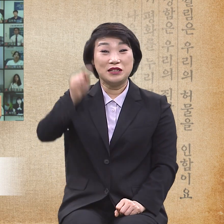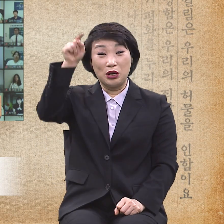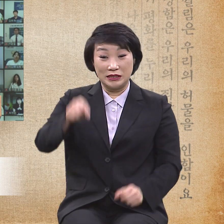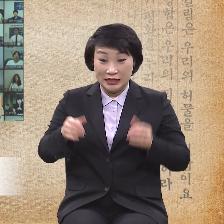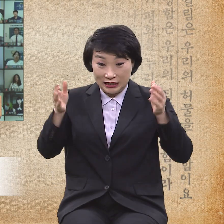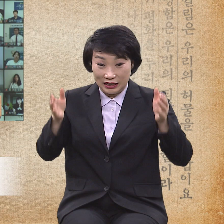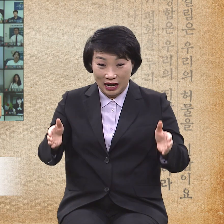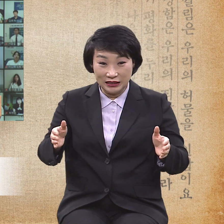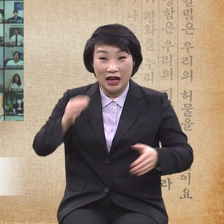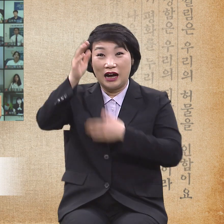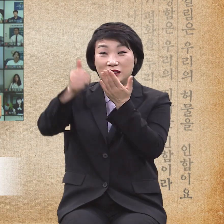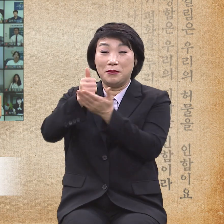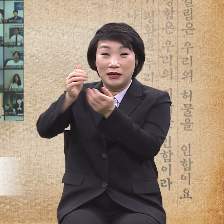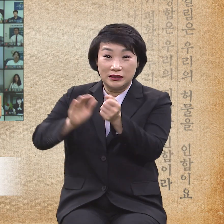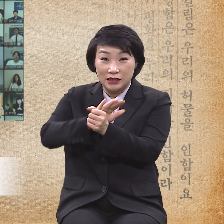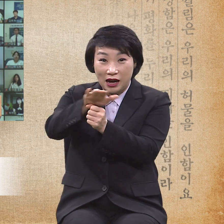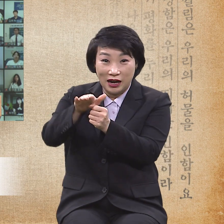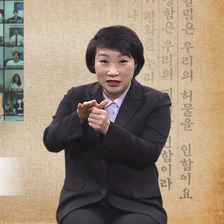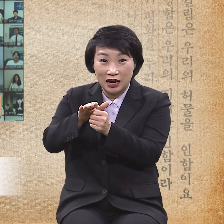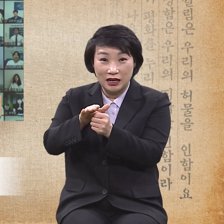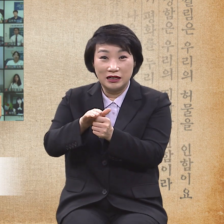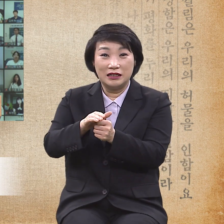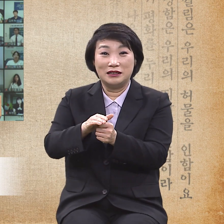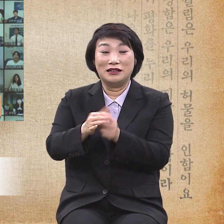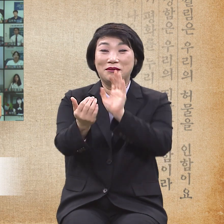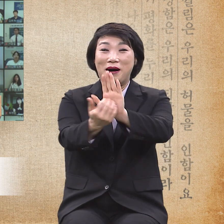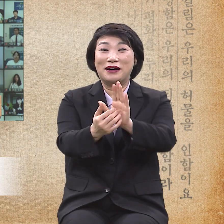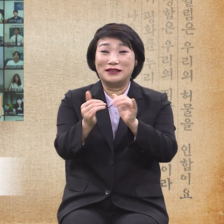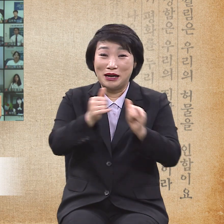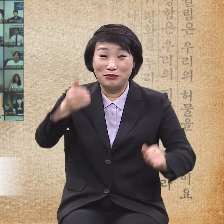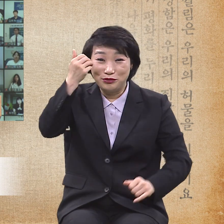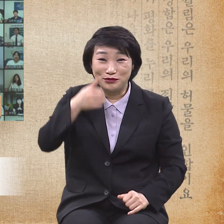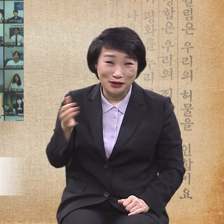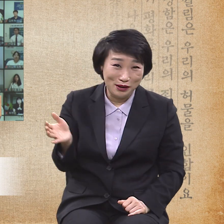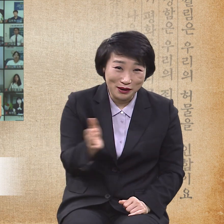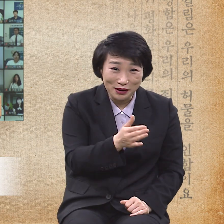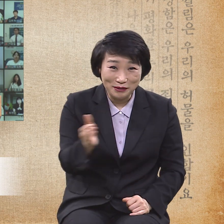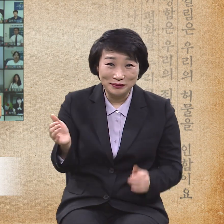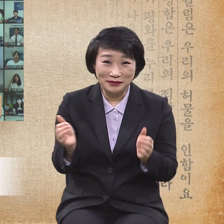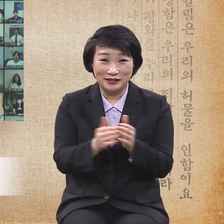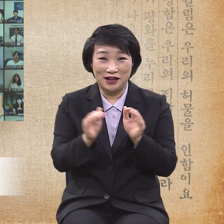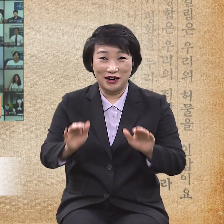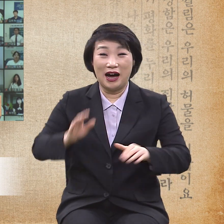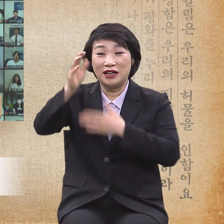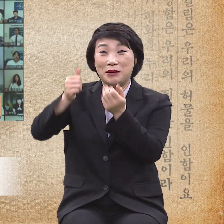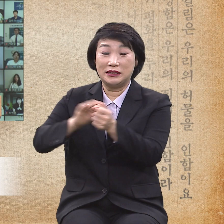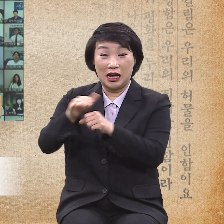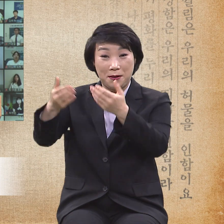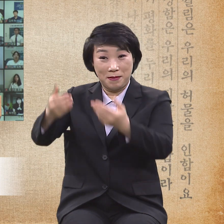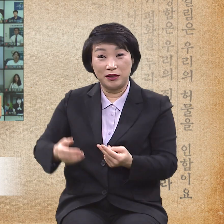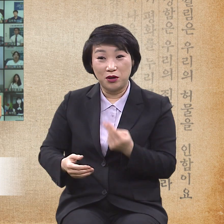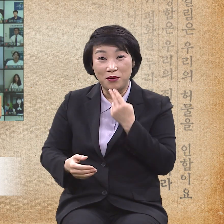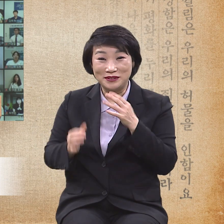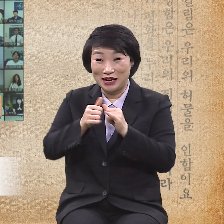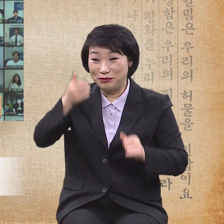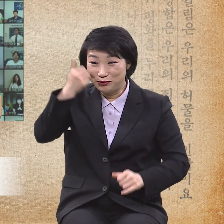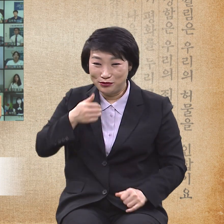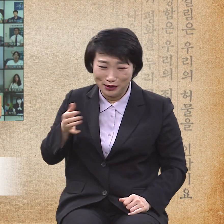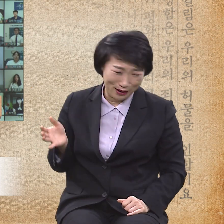천지간에 하나님의 사랑을 제한할 자도 없고 하나님의 사랑을 받지 못할